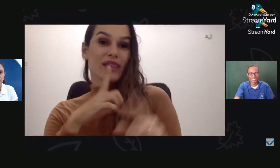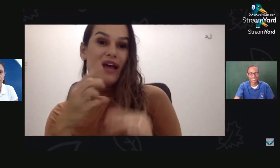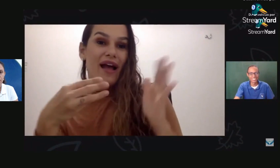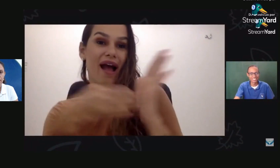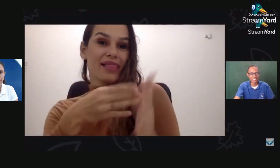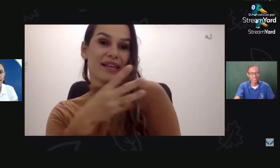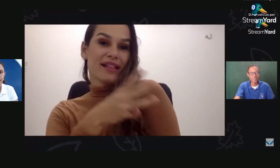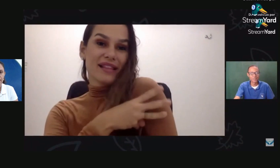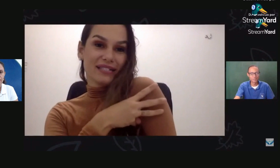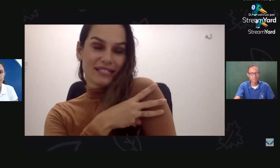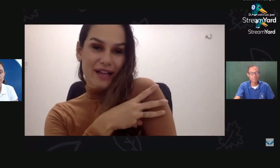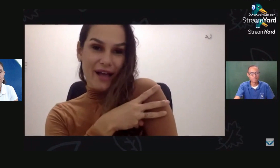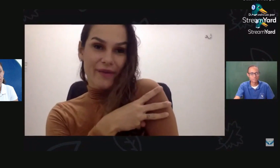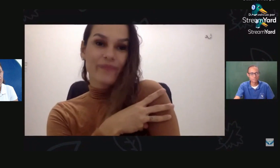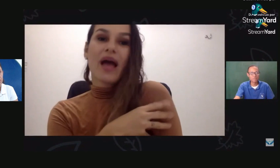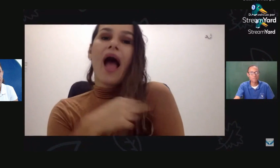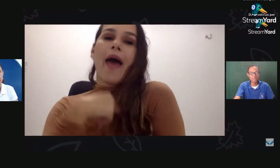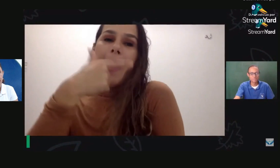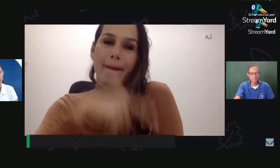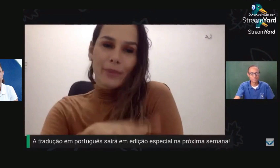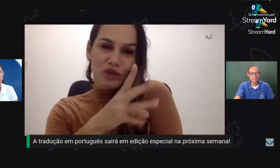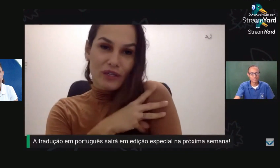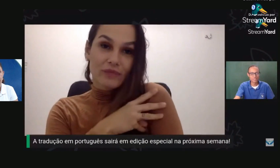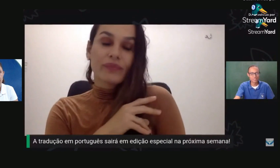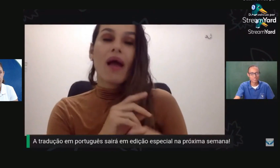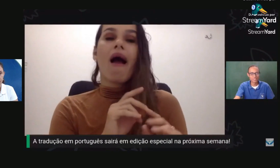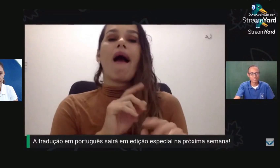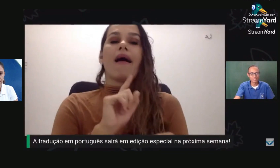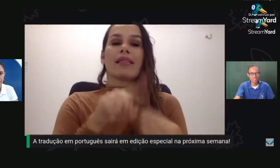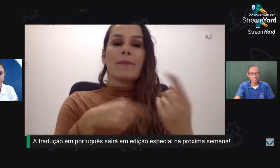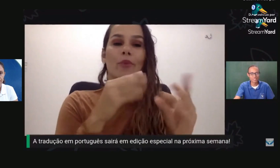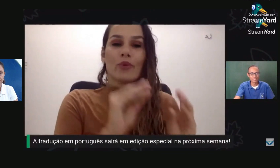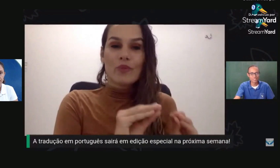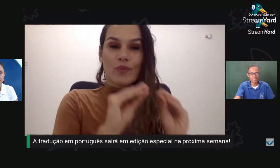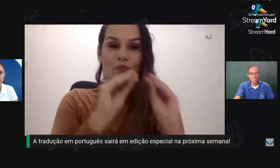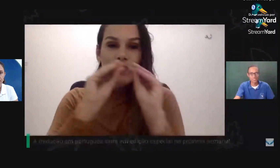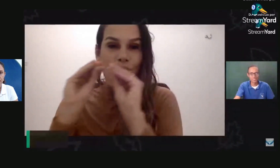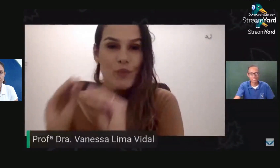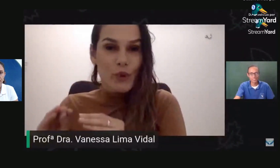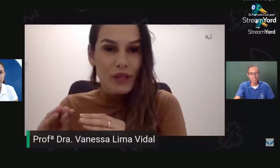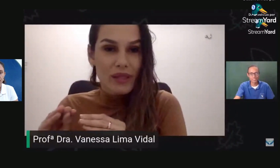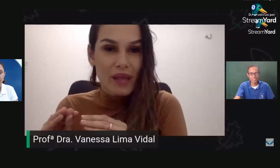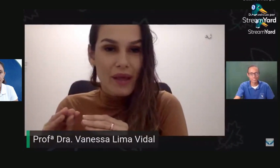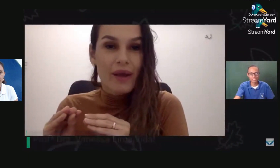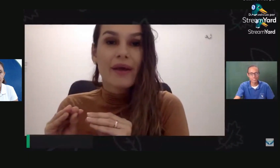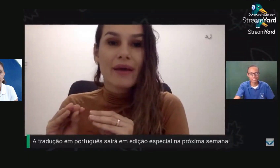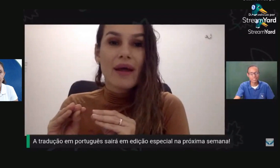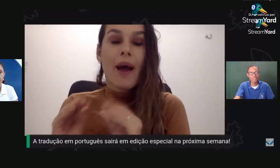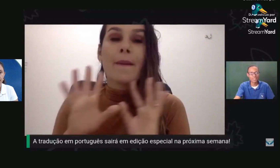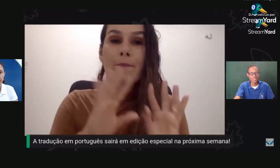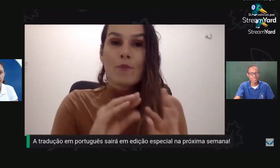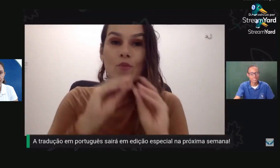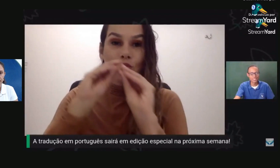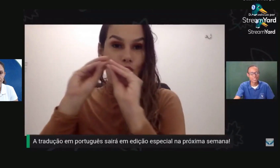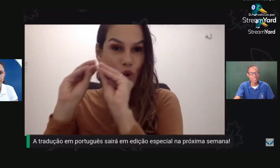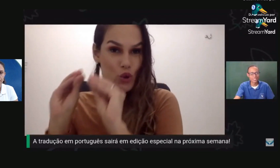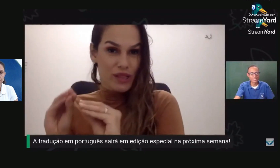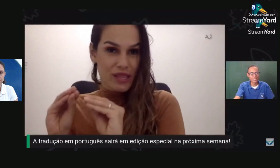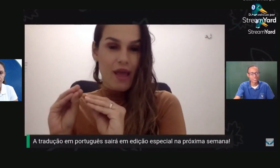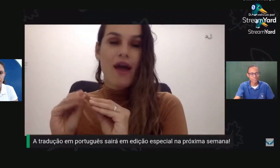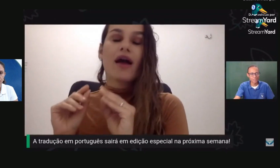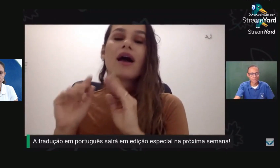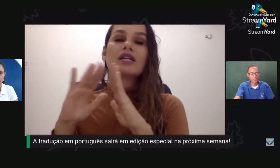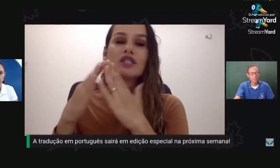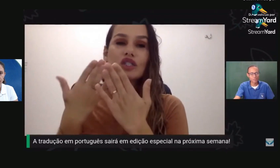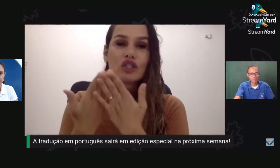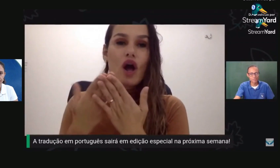essa escola, né, só tinha então até o terceiro ano. E depois eu me mudei para uma